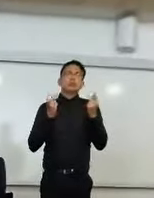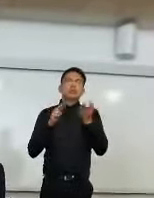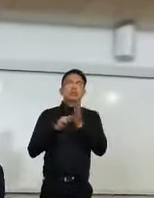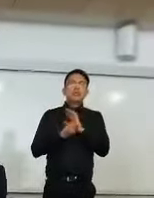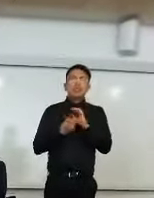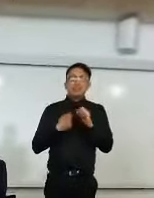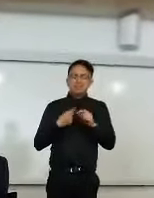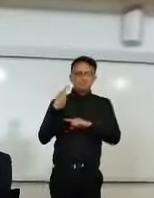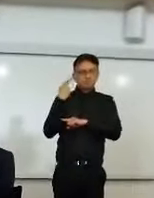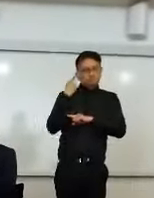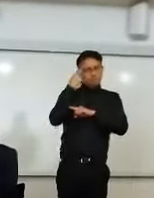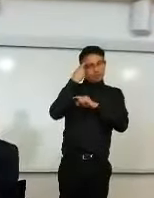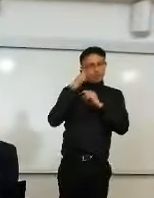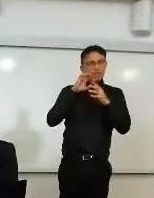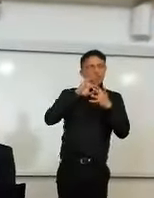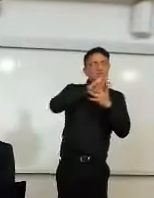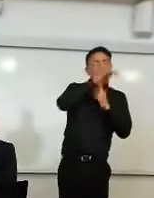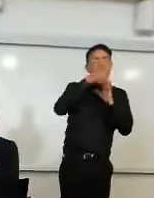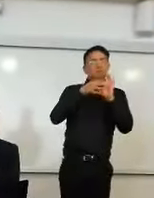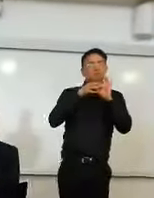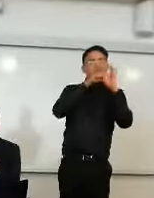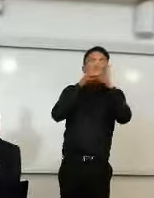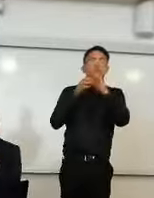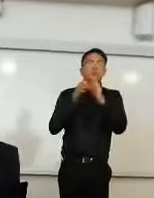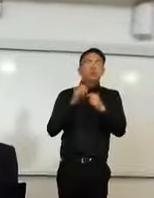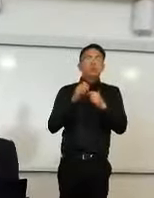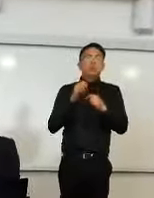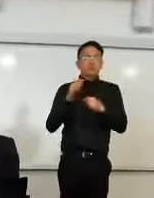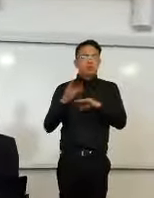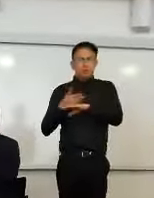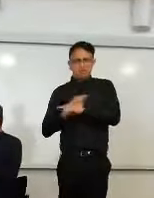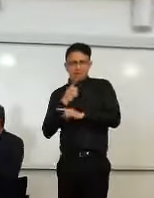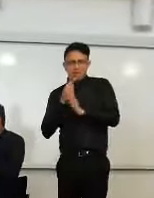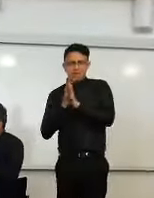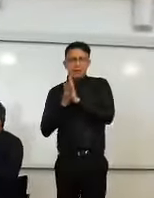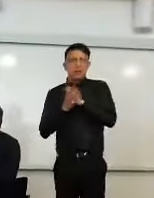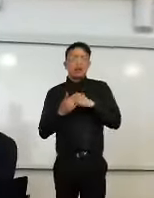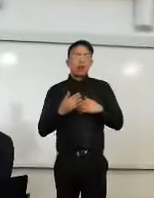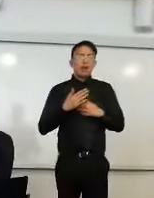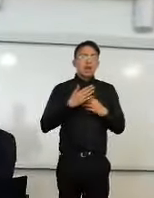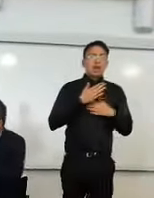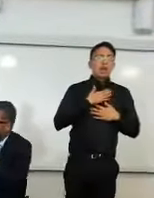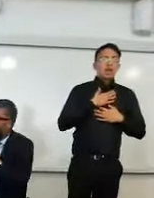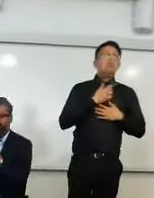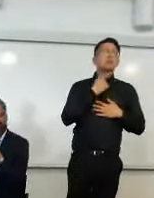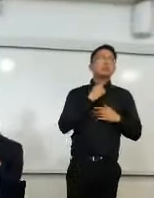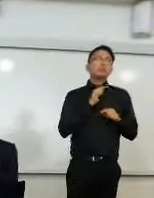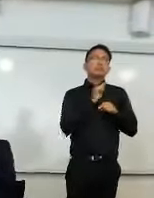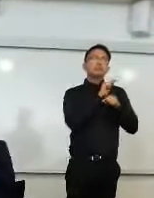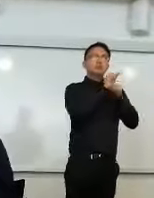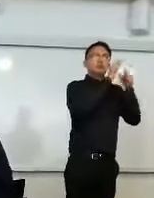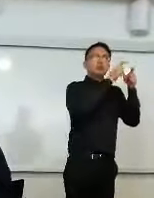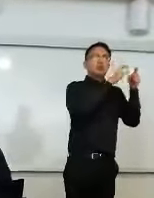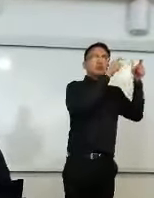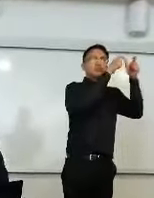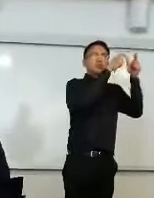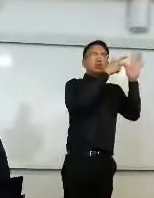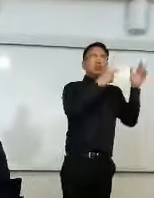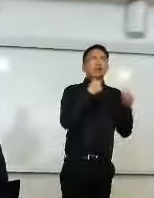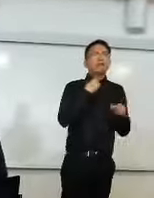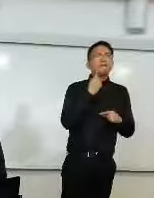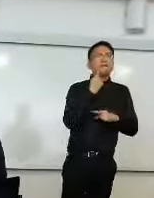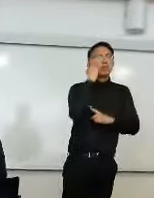es la articulación intersectorial. Le decía hace un momento a Jenny, creo que, a mí me gusta criticar a la Corte, y creo que a la Corte le faltó una